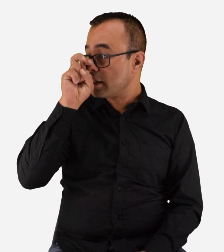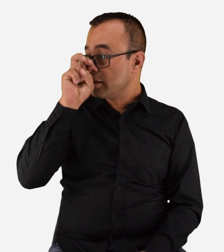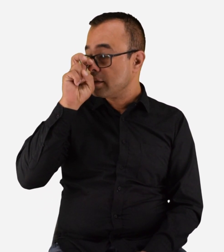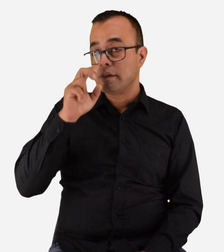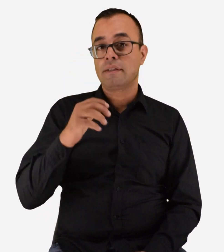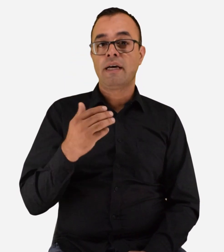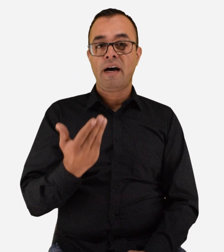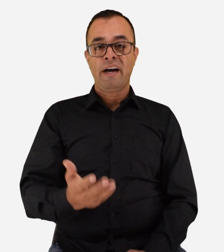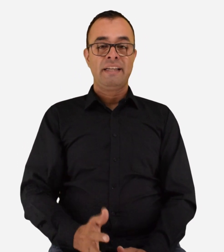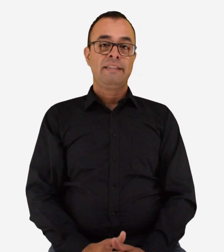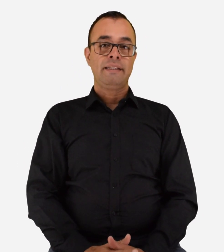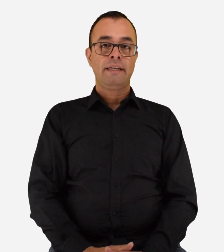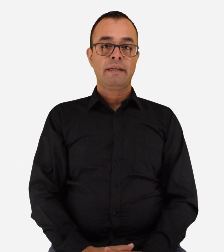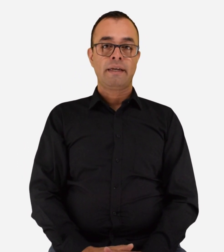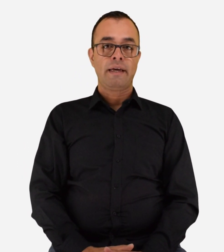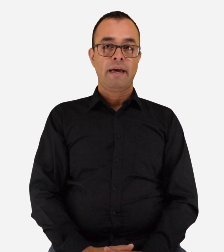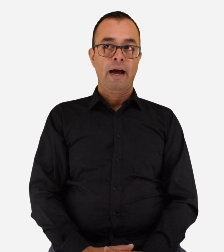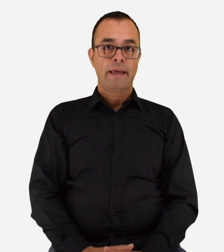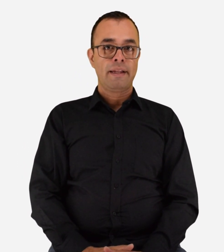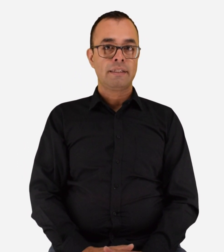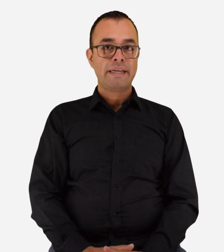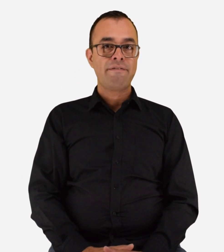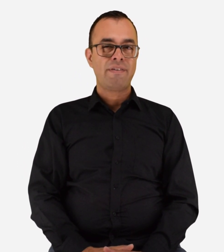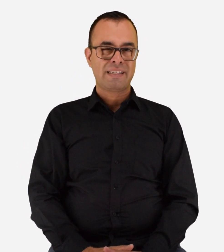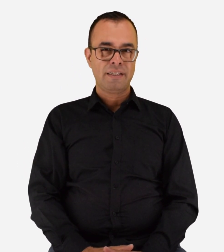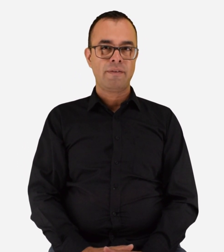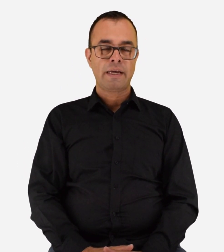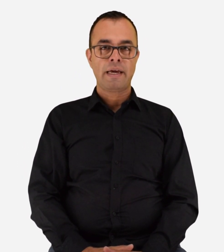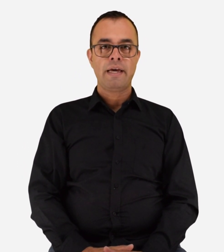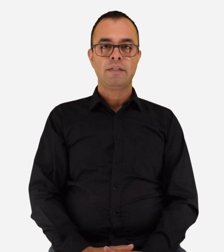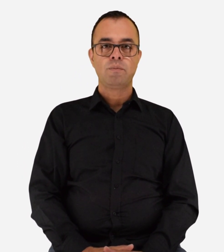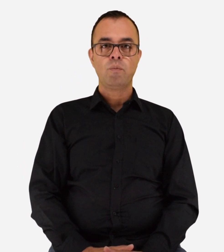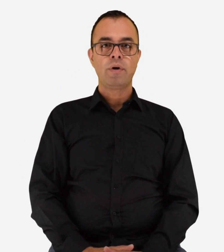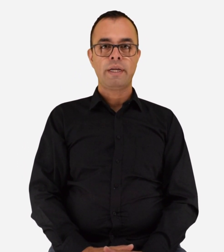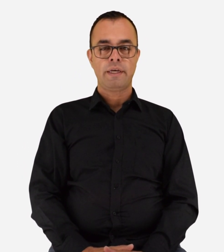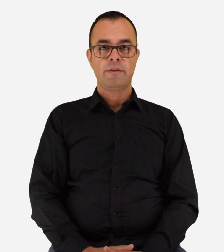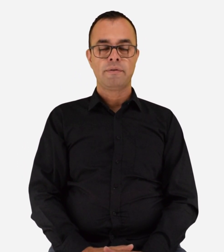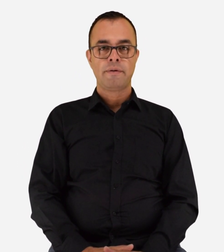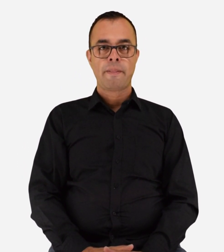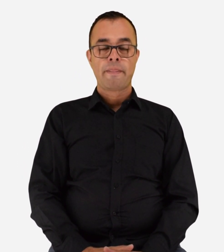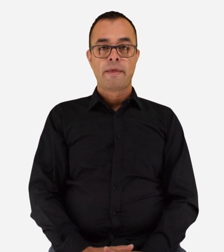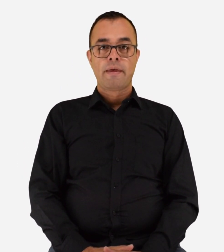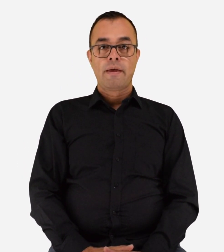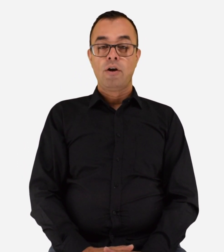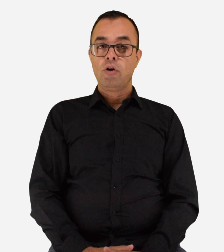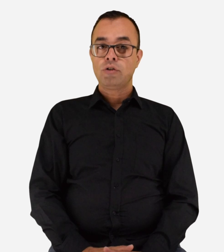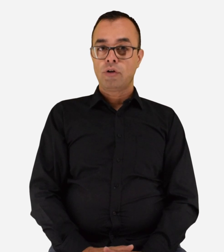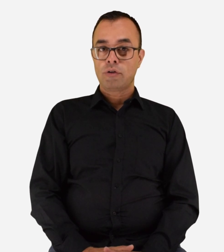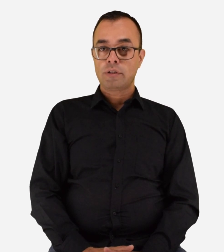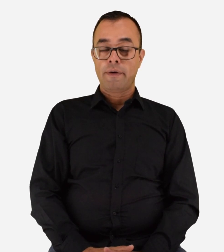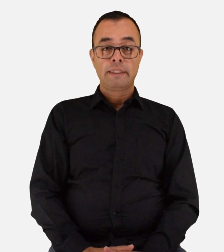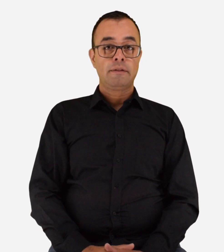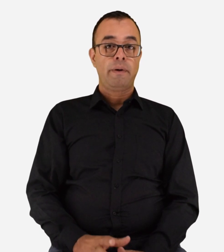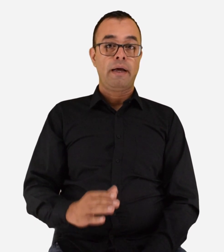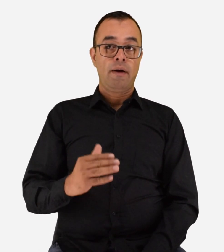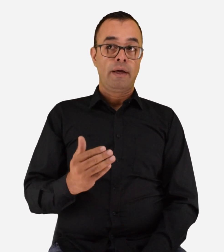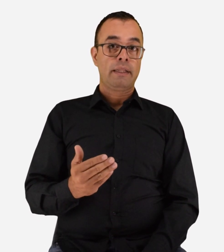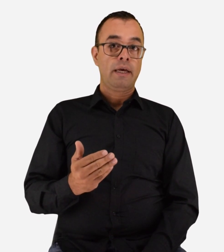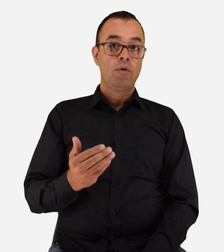esta da a entender que alguien es inflexible, que es muy rígido. Los sordos a veces para hablar de